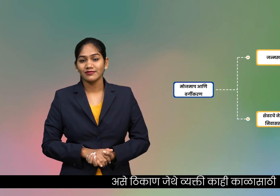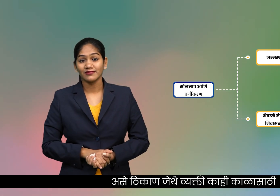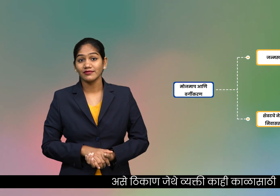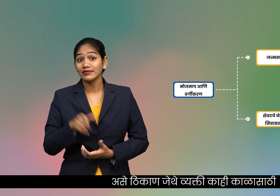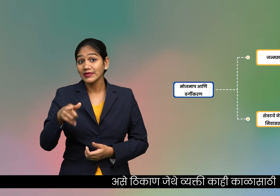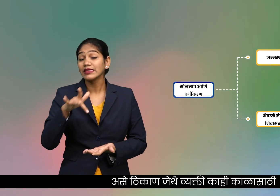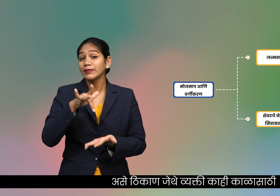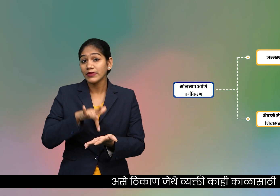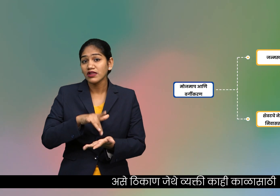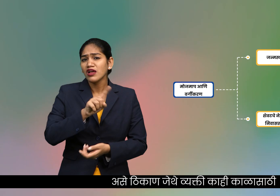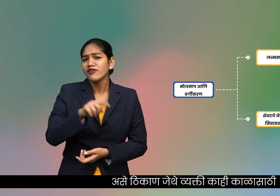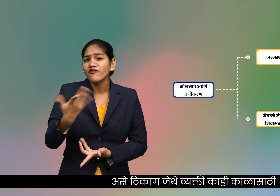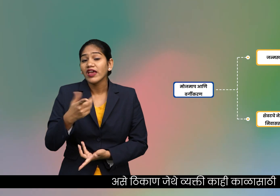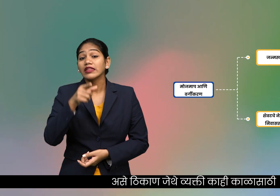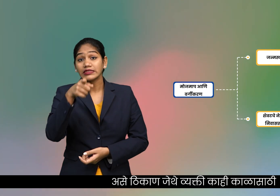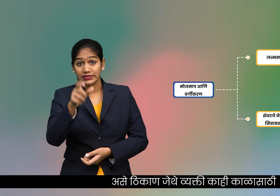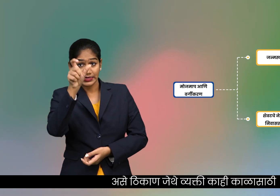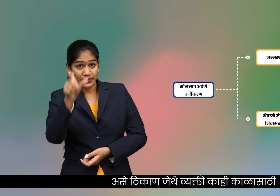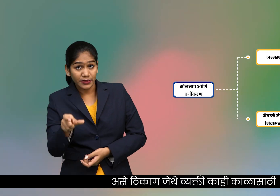असे ठिकाण जिथे व्यक्ती काही काळासाठी